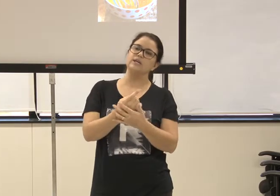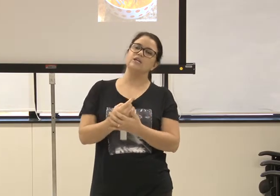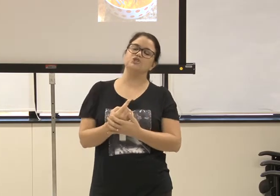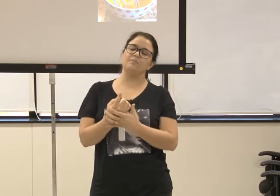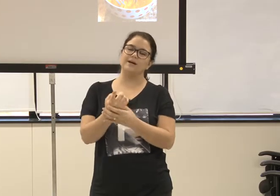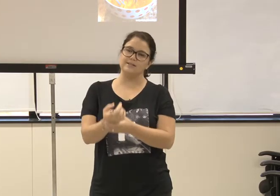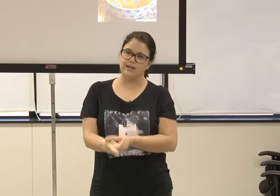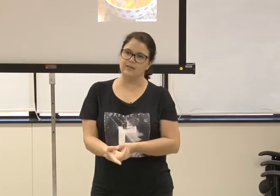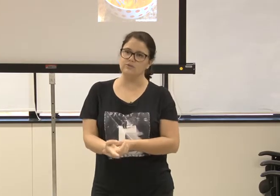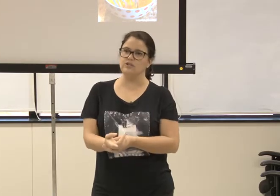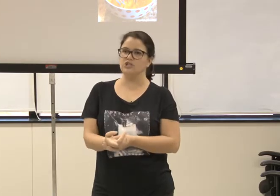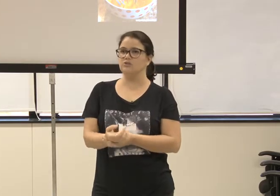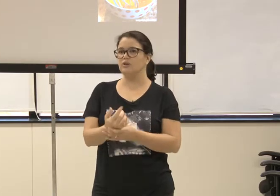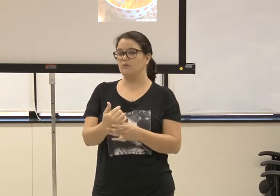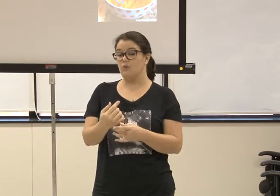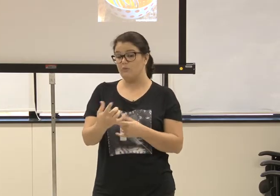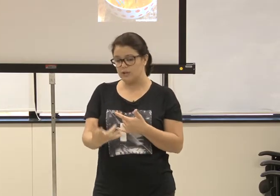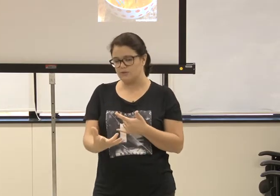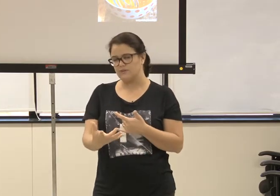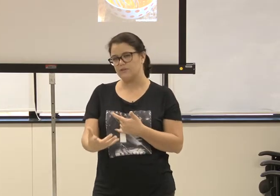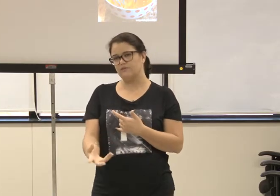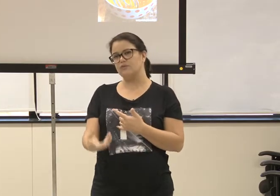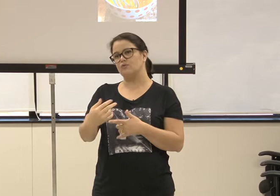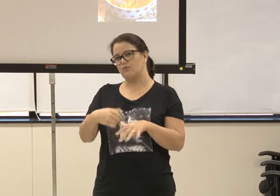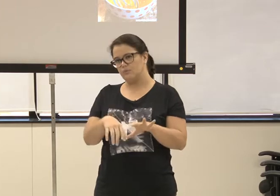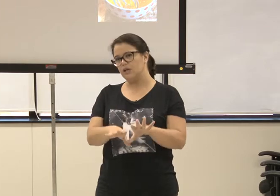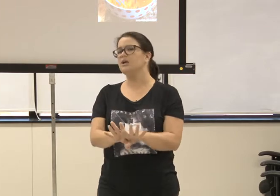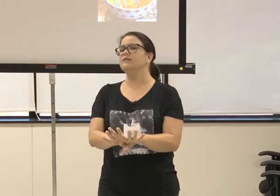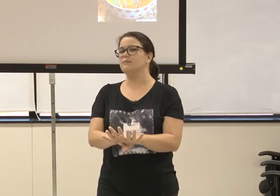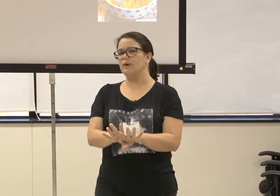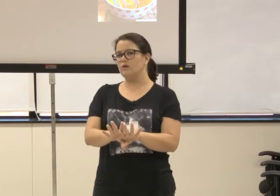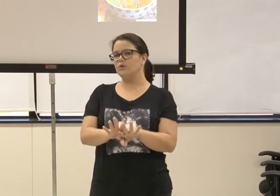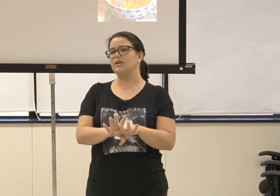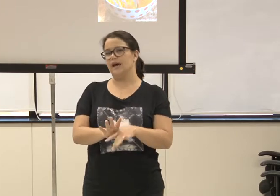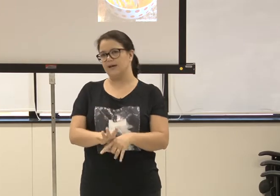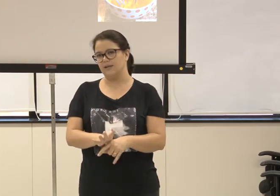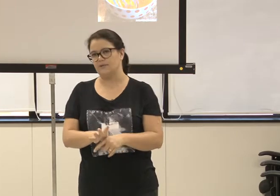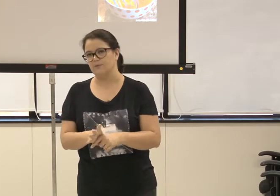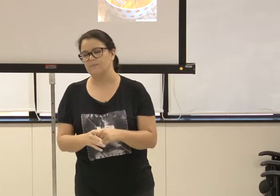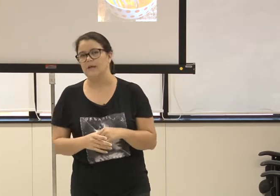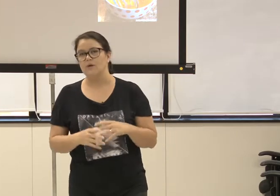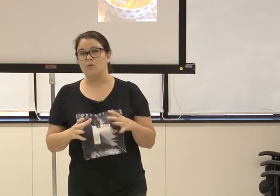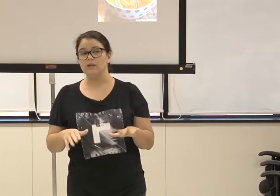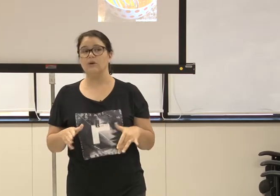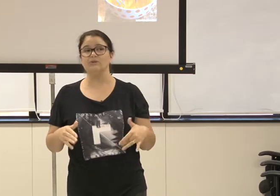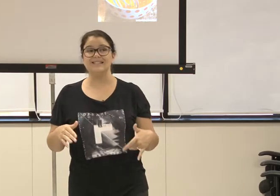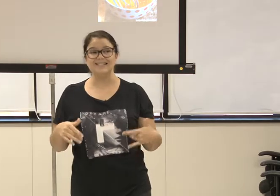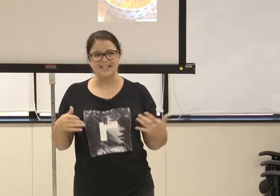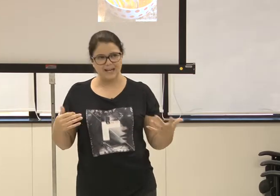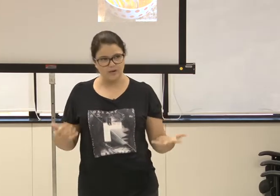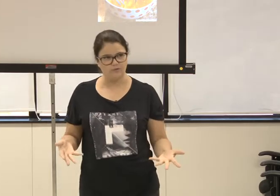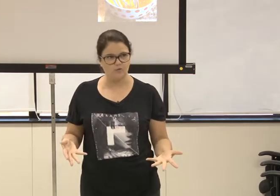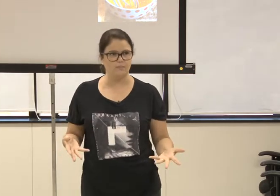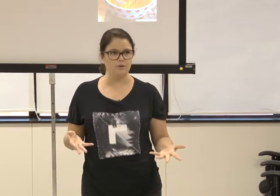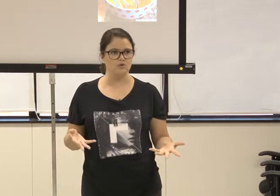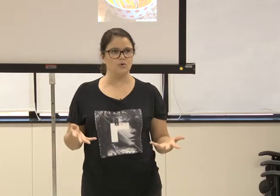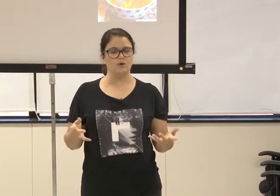de passar o sentido, que com isso você vislumbre também o que é aquilo. Quando eu descrevo uma pessoa, quando eu